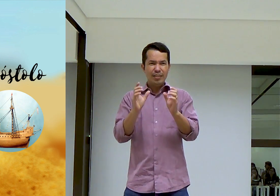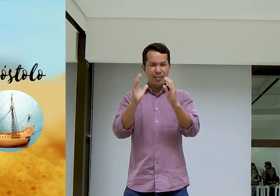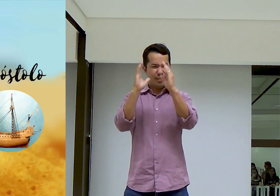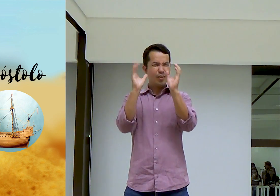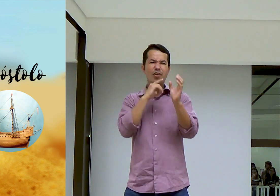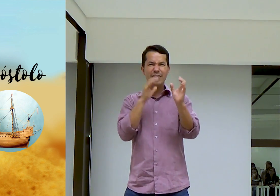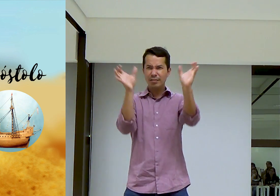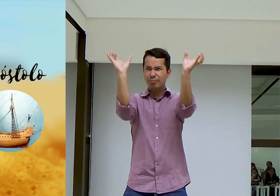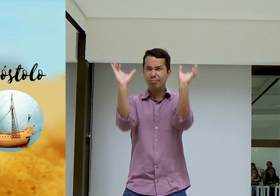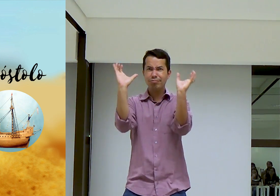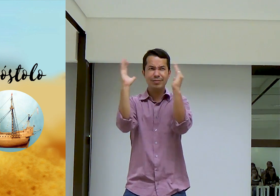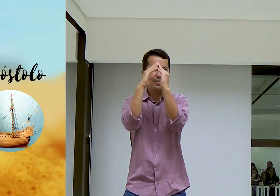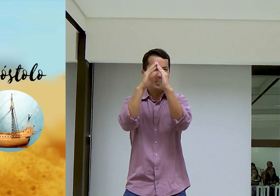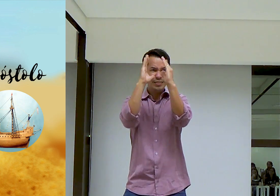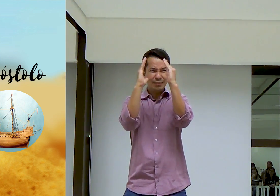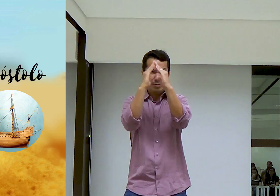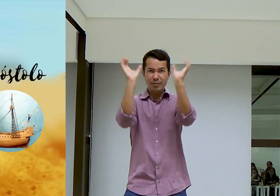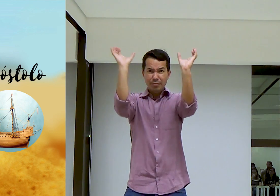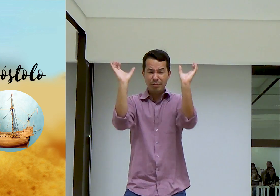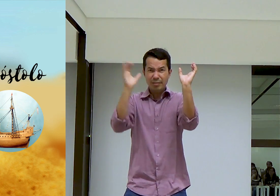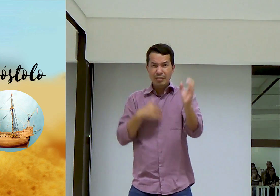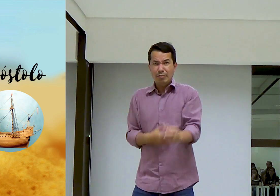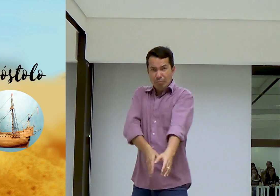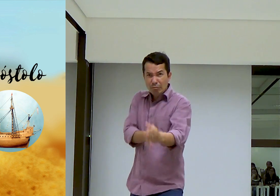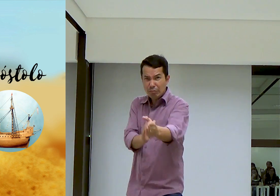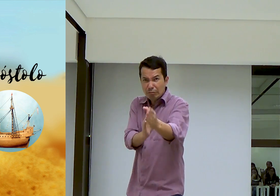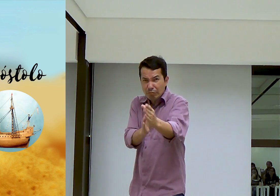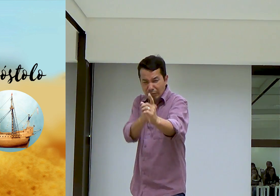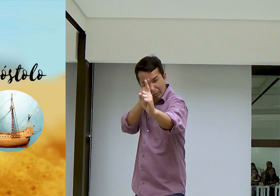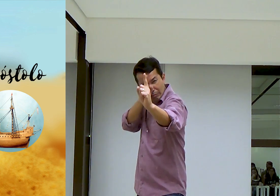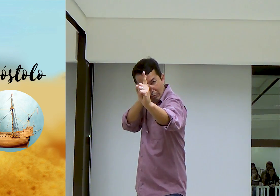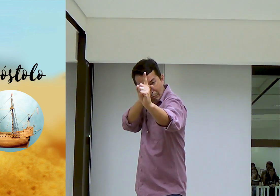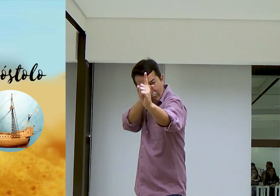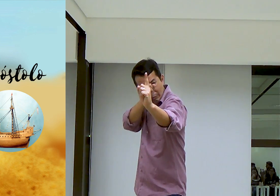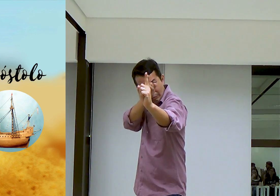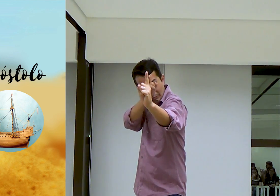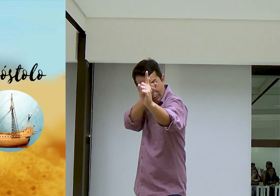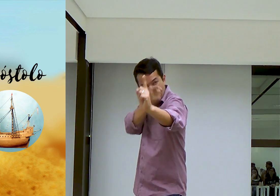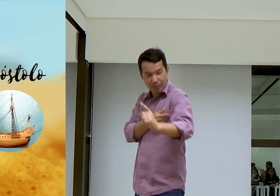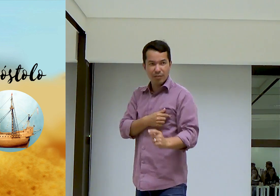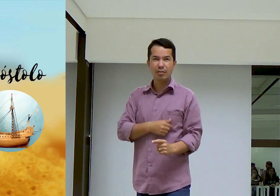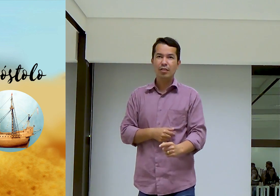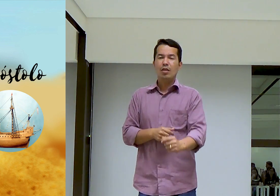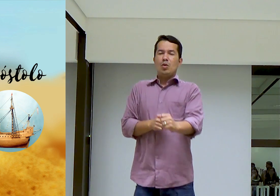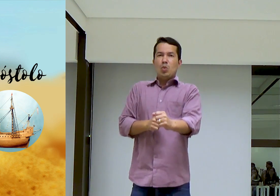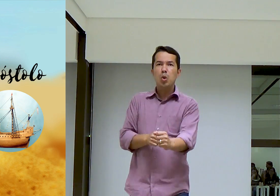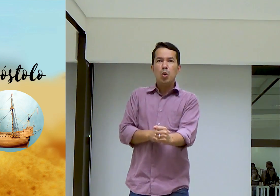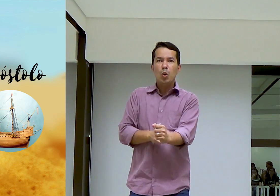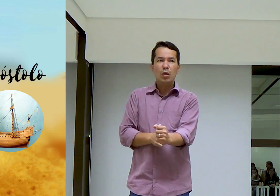veja, sabe, tem um castelo, por exemplo, e você vai rumo àquele castelo, você